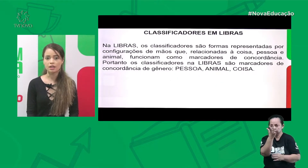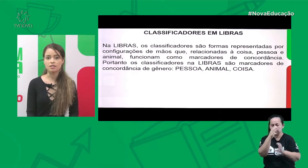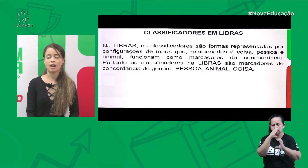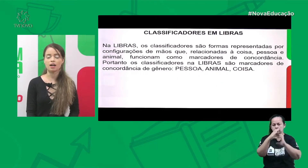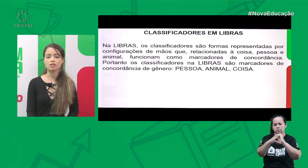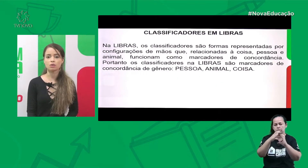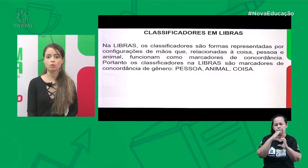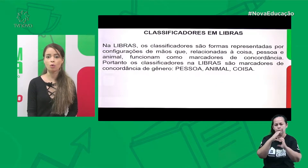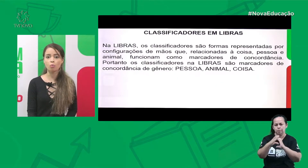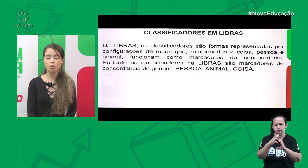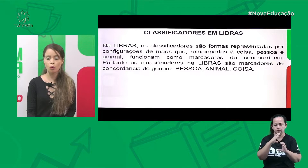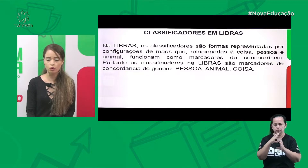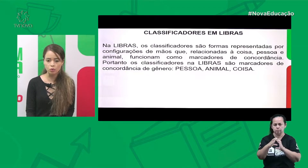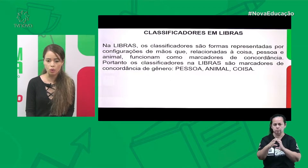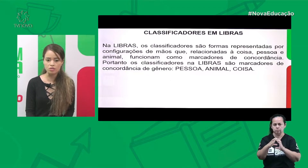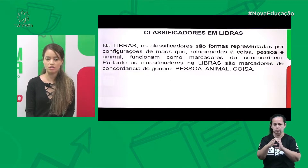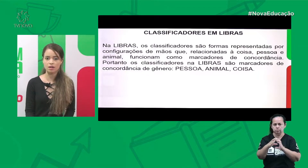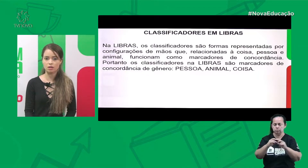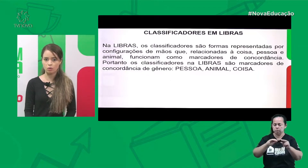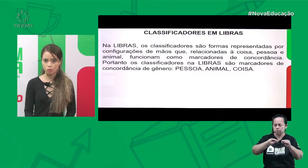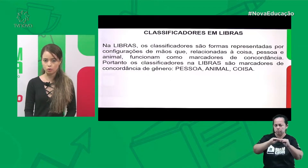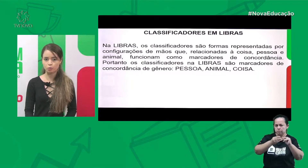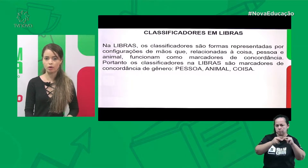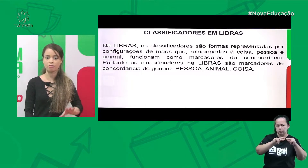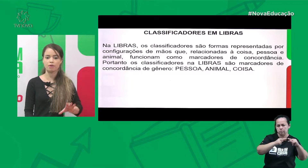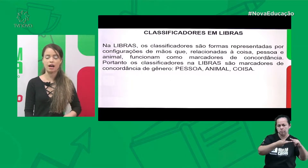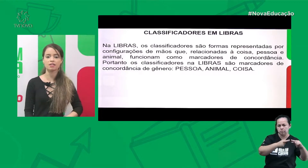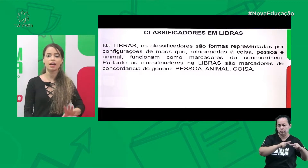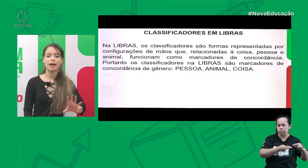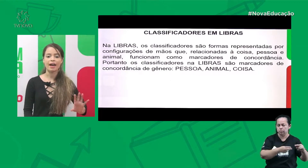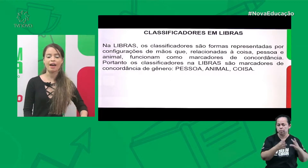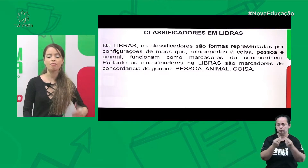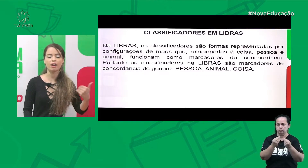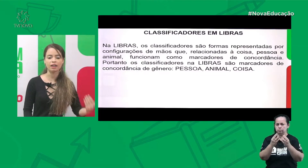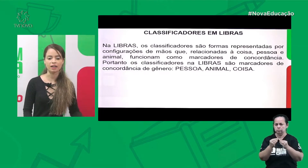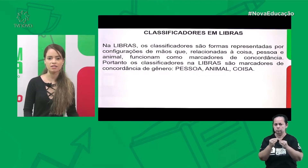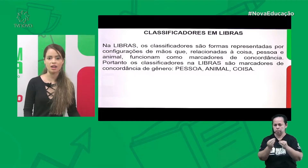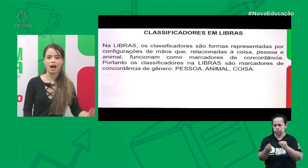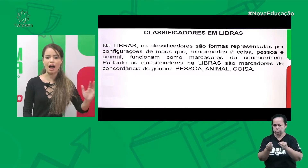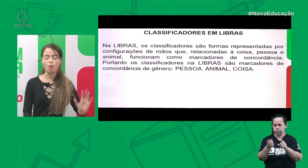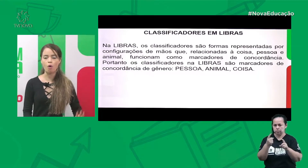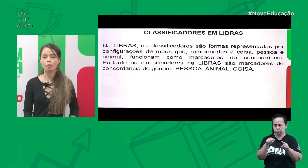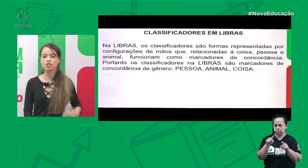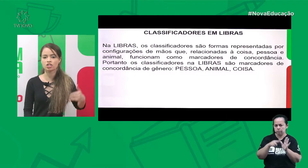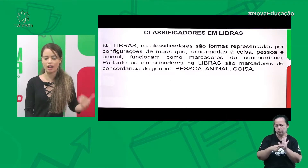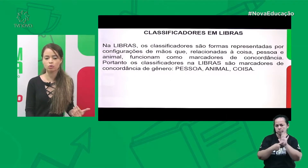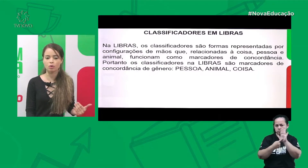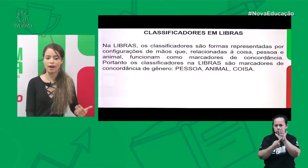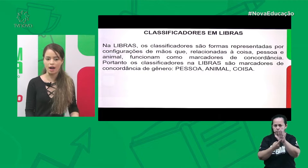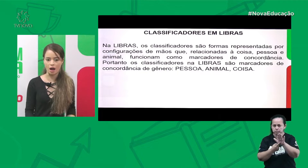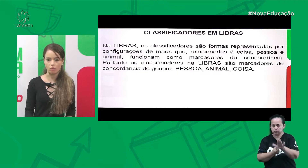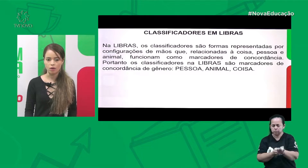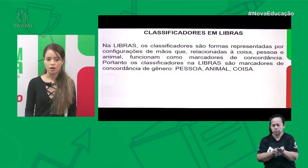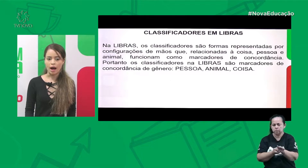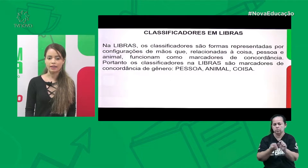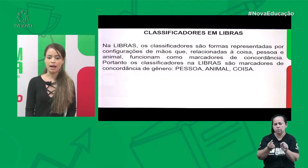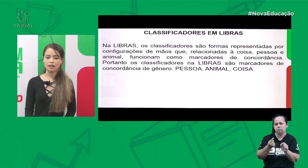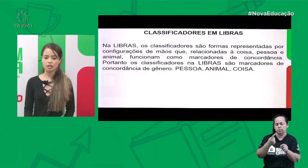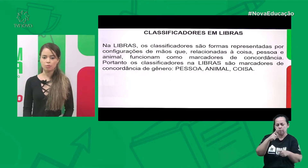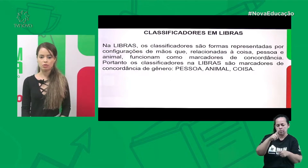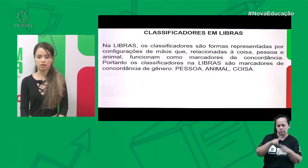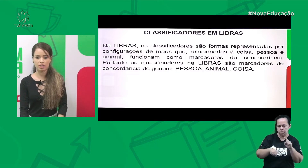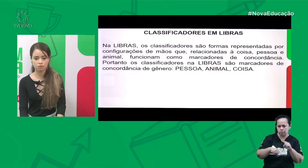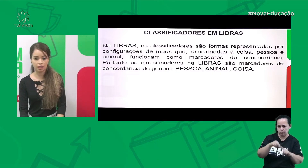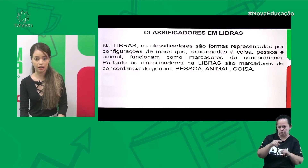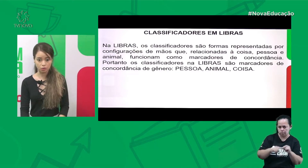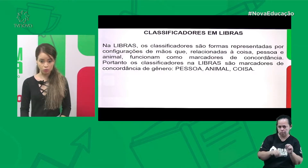e eles se relacionam muito com os sinais icônicos, porque fazem referência ao objeto real. Aí na